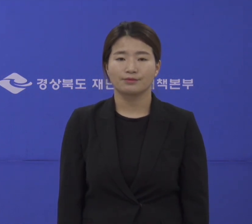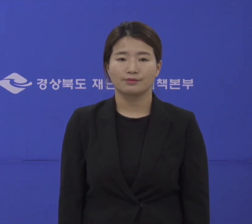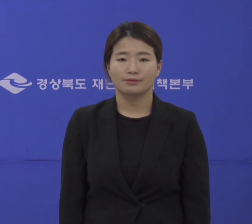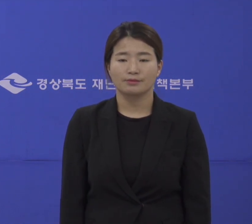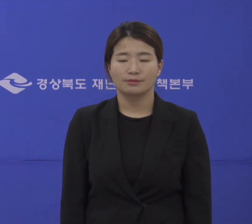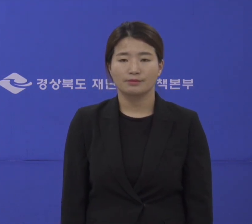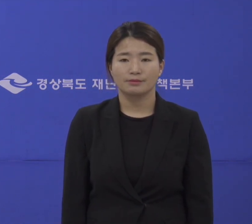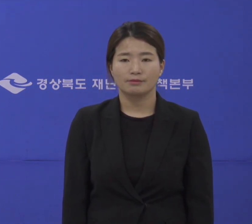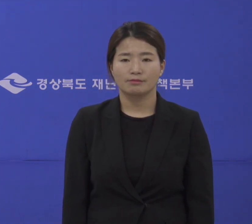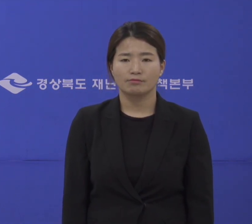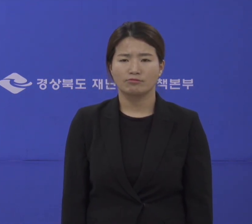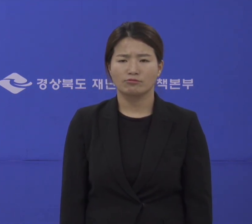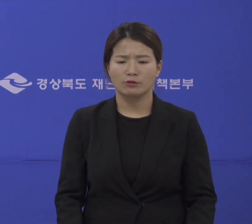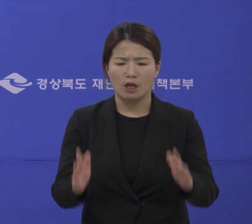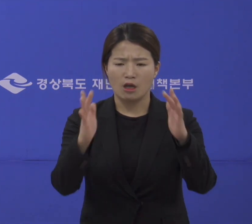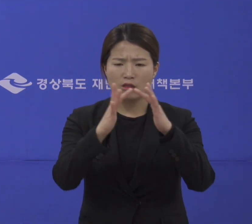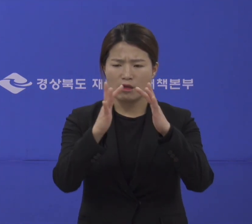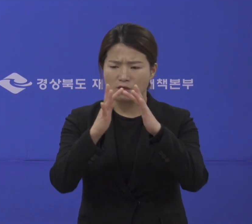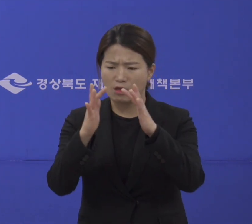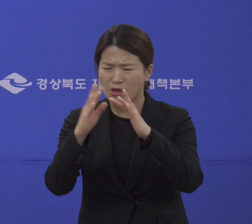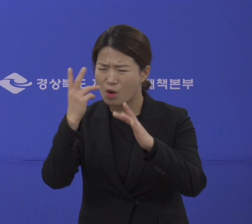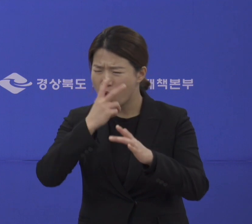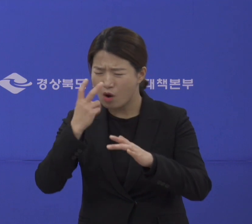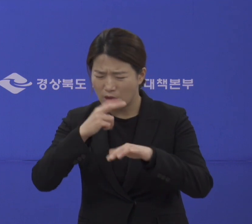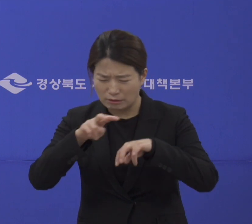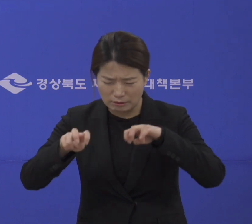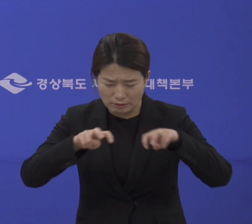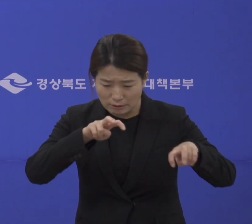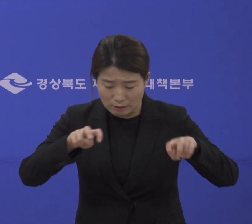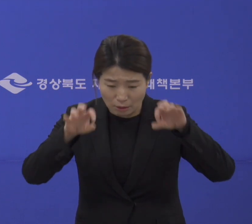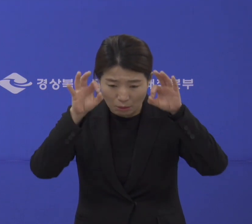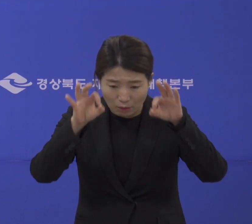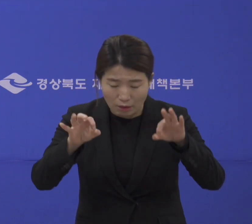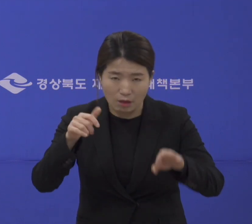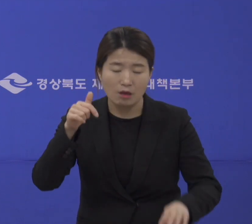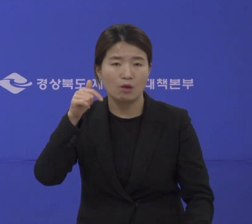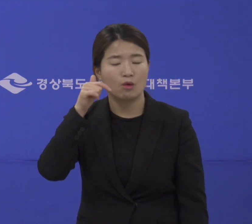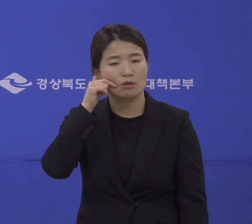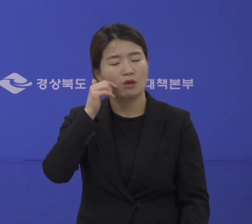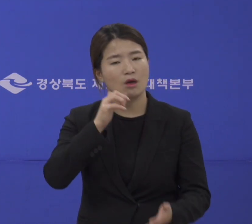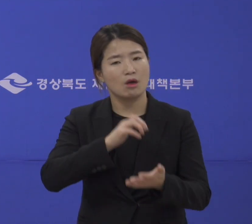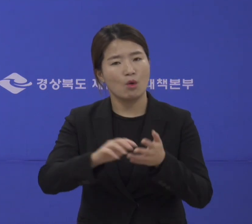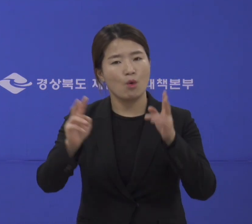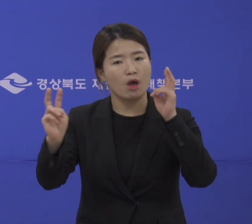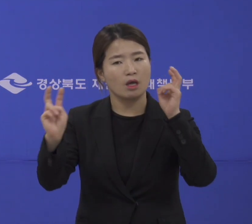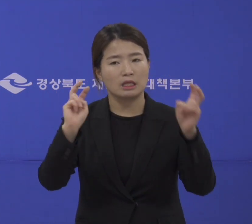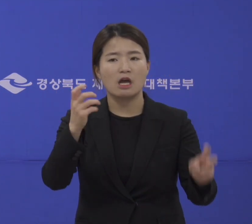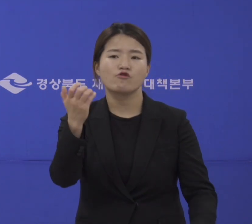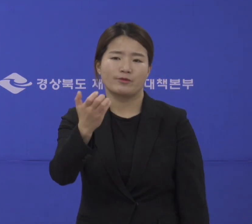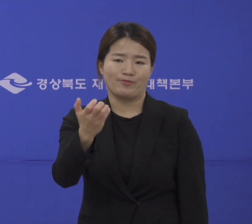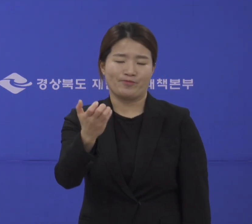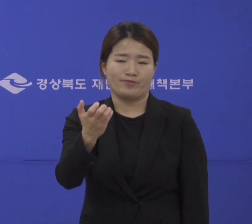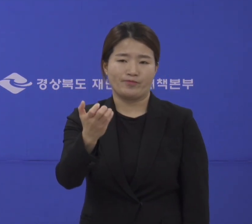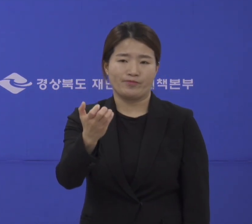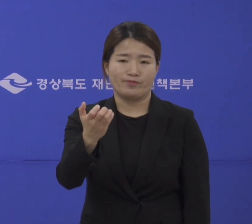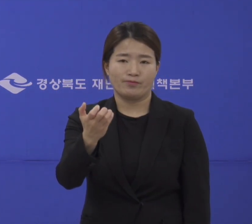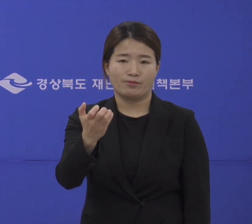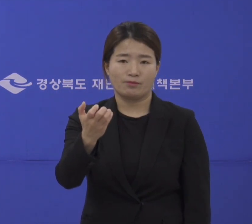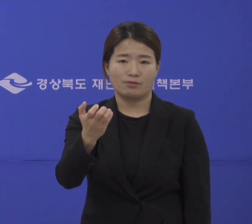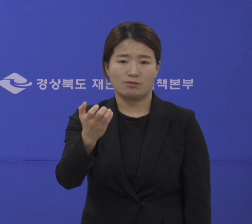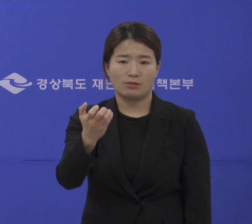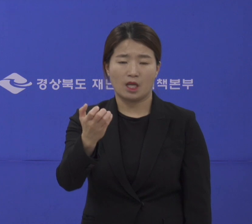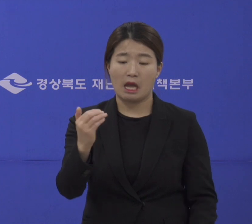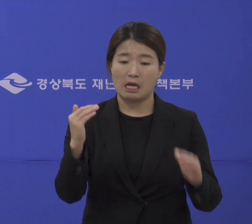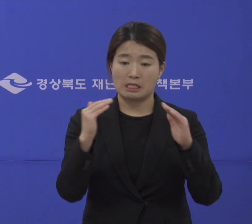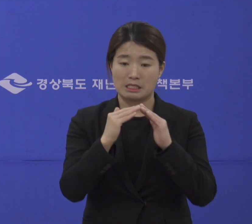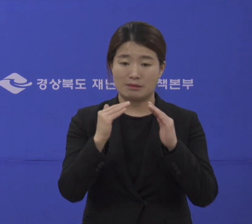우리가 모든 인터넷 이런 걸 다 조사하니까 콜센터가 한 90여 개 있는 걸로 보이는데 뭐